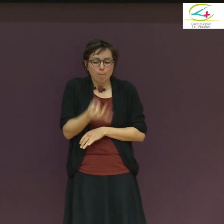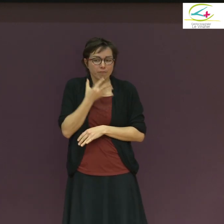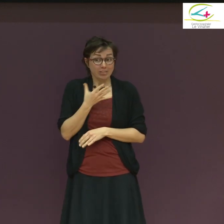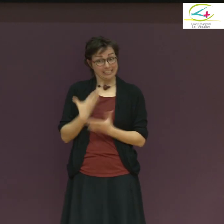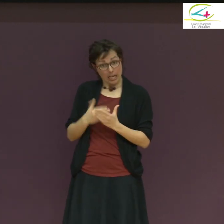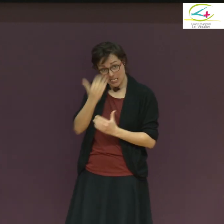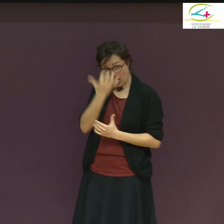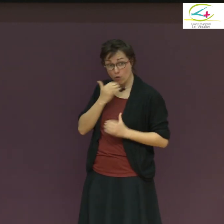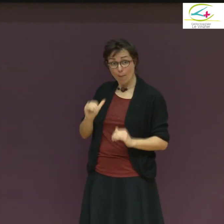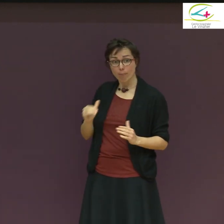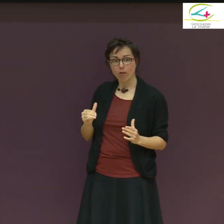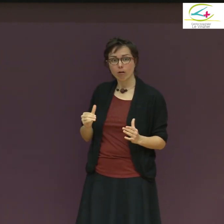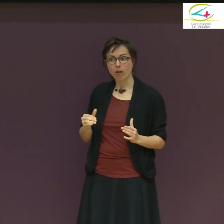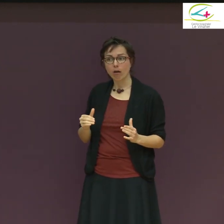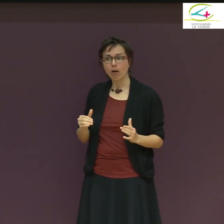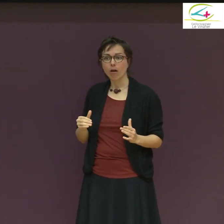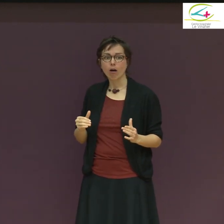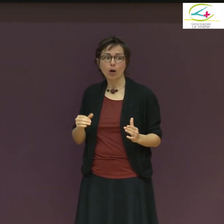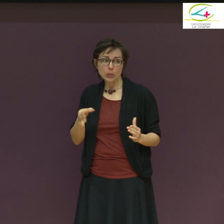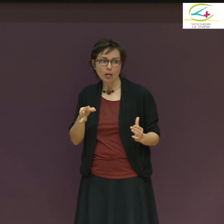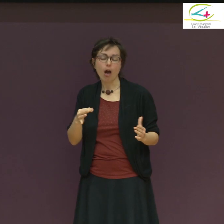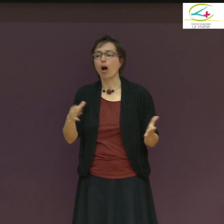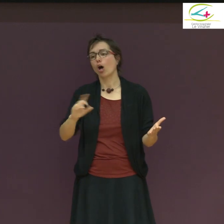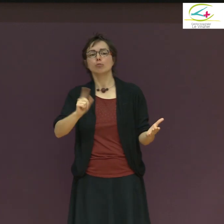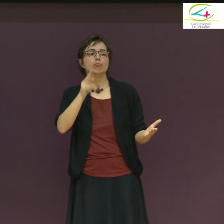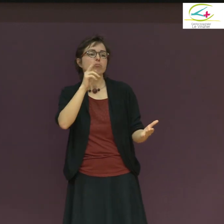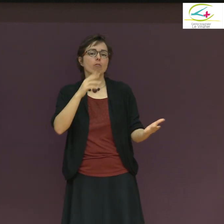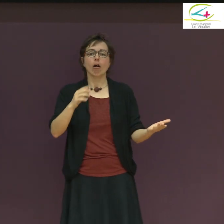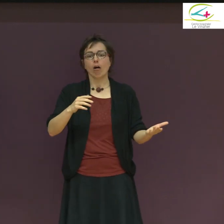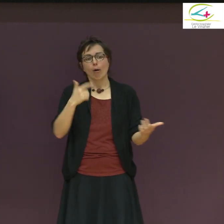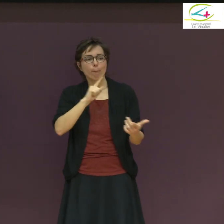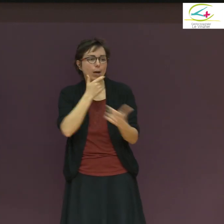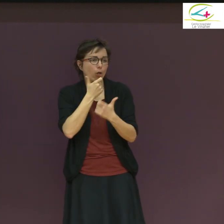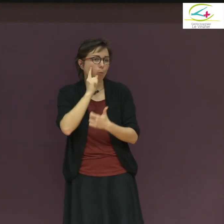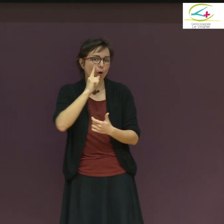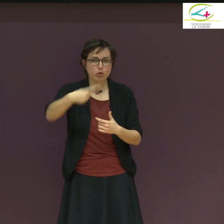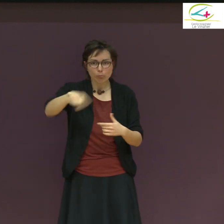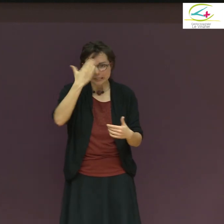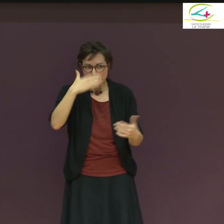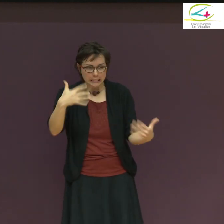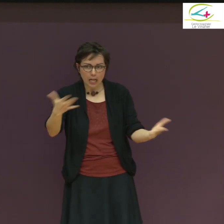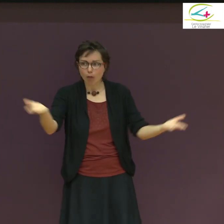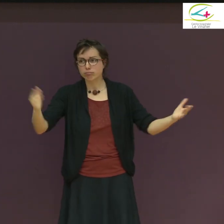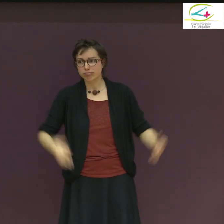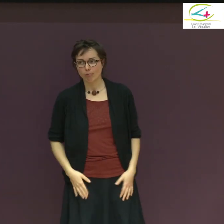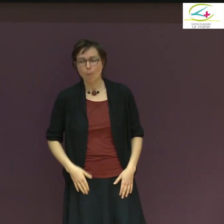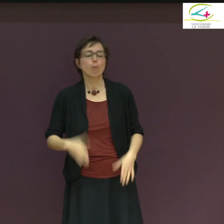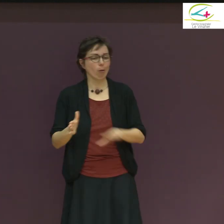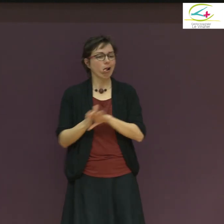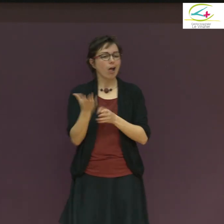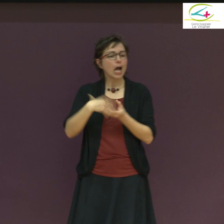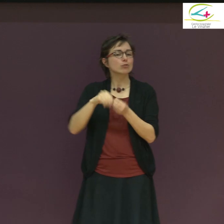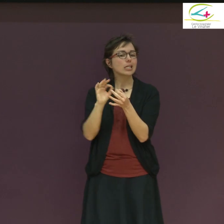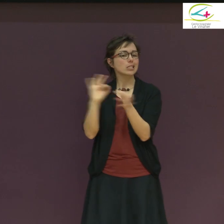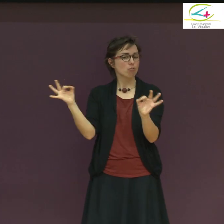Ouais, c'est pas drôle, ils savent ce que c'est. Alors, je vais même renforcer ça par une histoire qui ne m'est pas arrivée à moi, mais qui est arrivée par un collègue